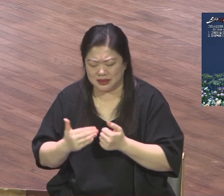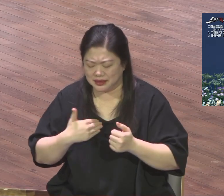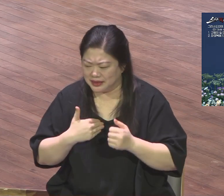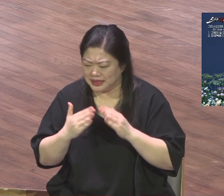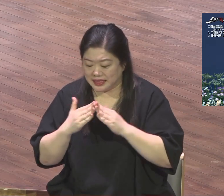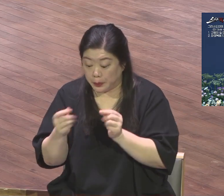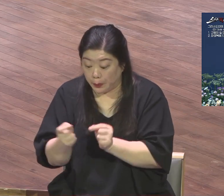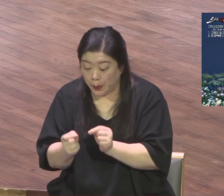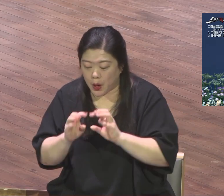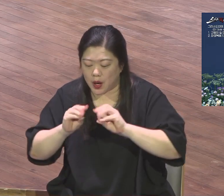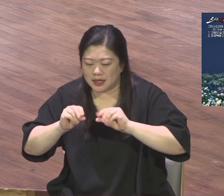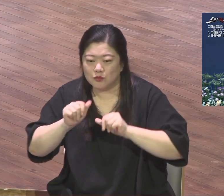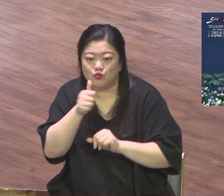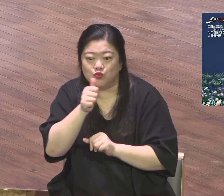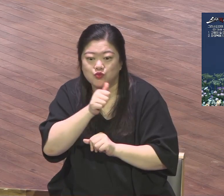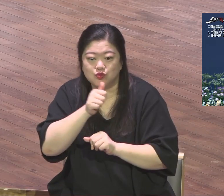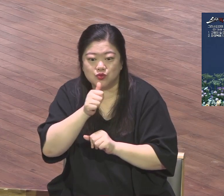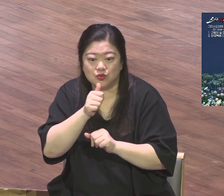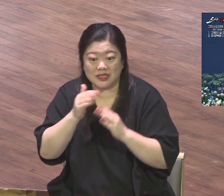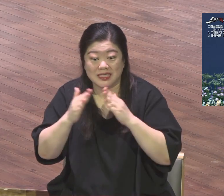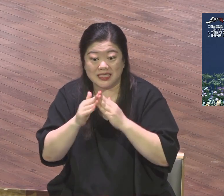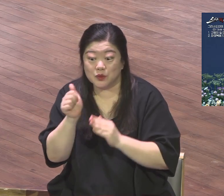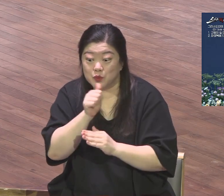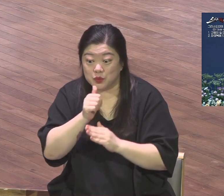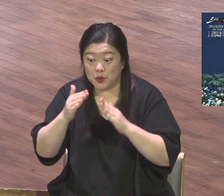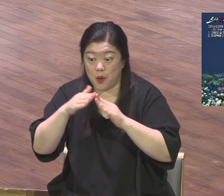이렇게 전하고 또 이제 제가